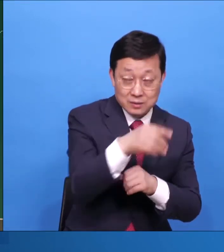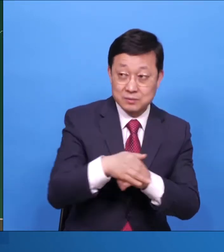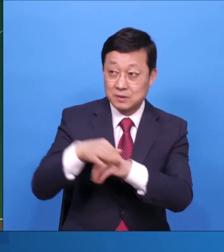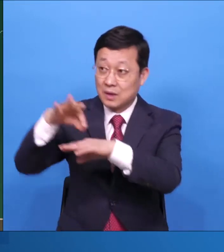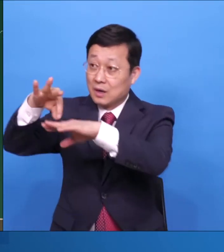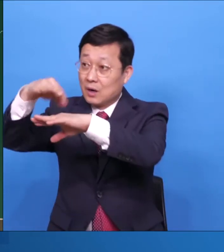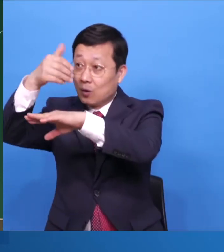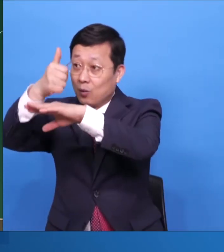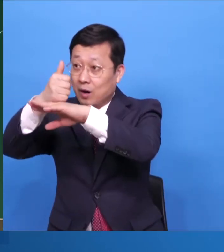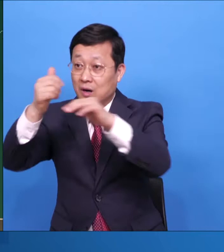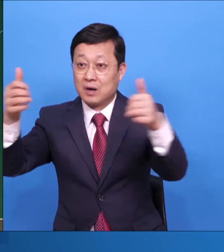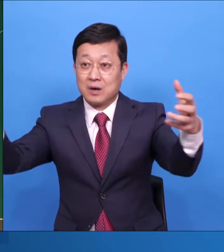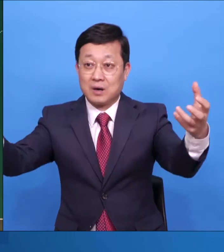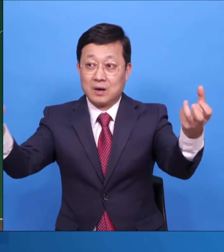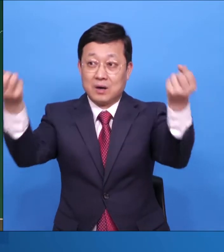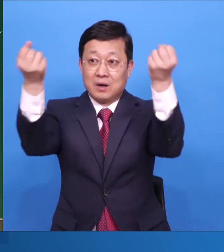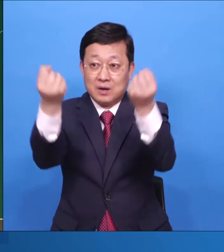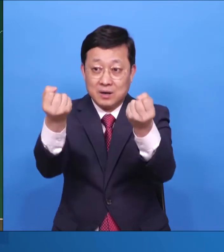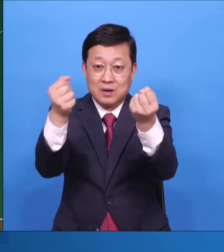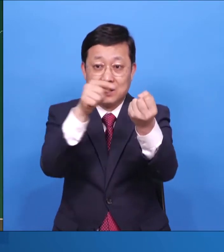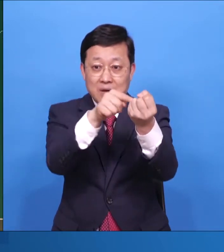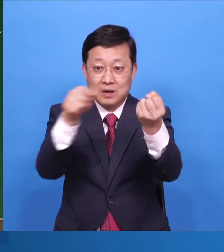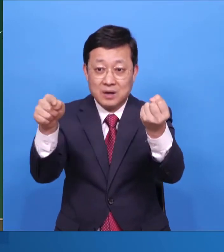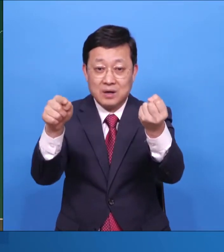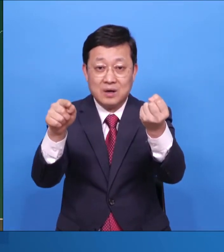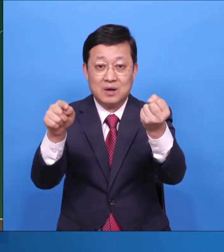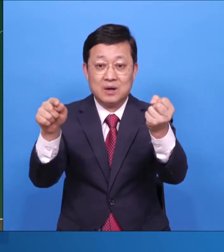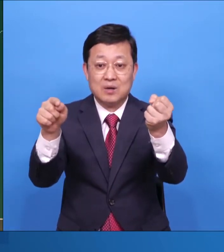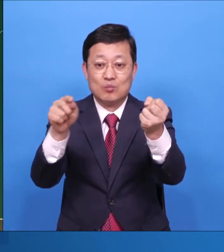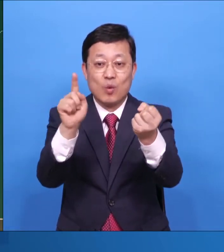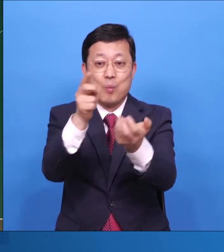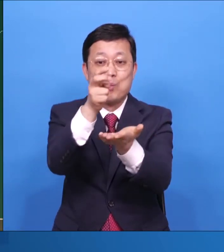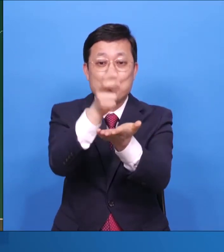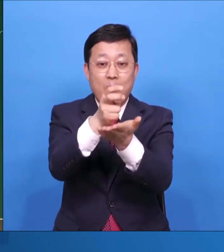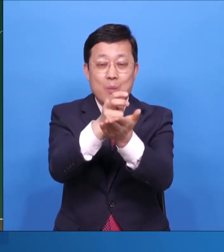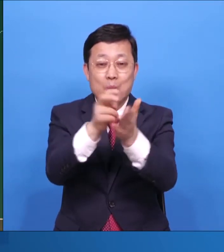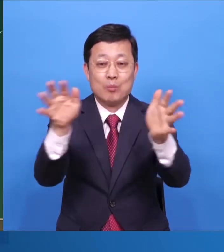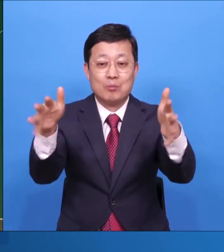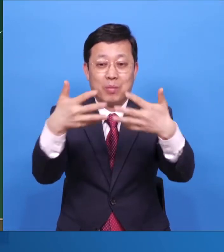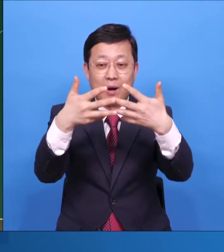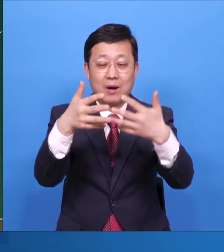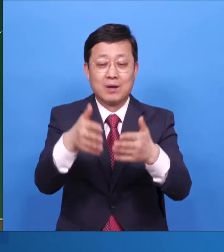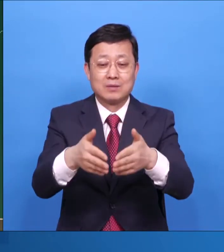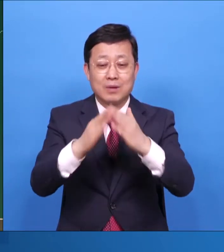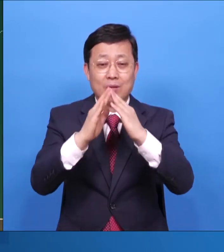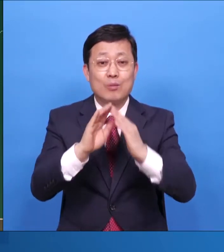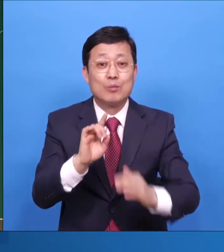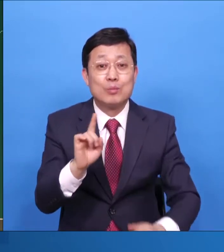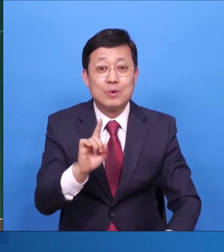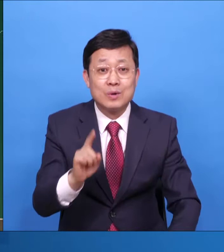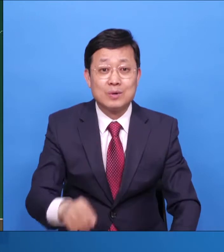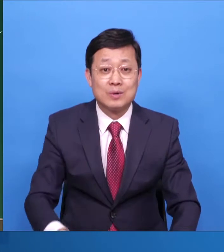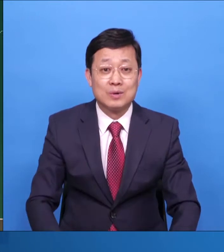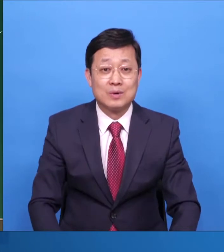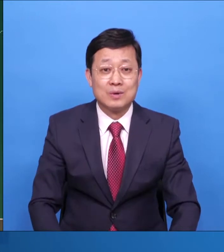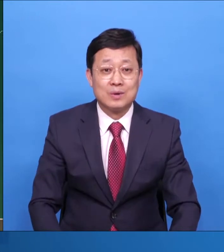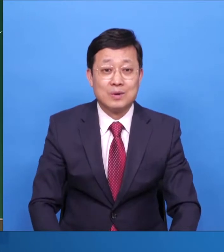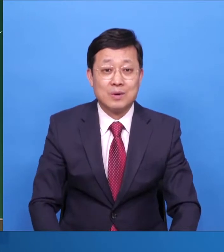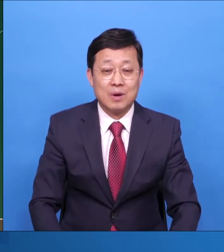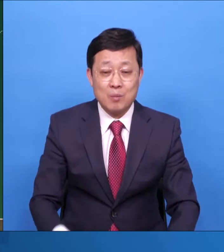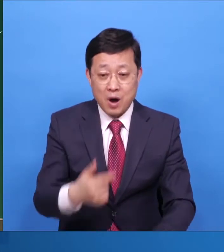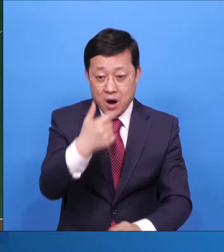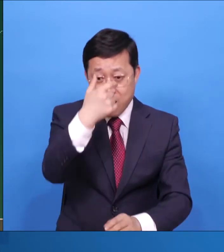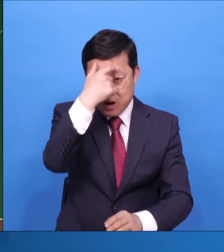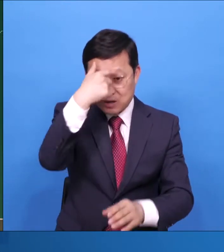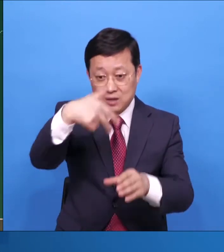황제가 만들어놓은 룰이 있어요. Hay unas reglas, unas normas, las cuales el rey y el papa crearon. 왜냐면 이게 뭐